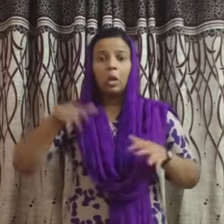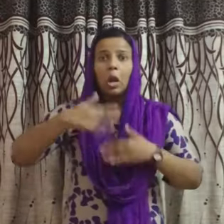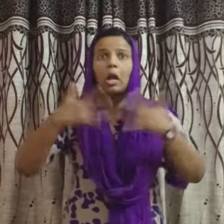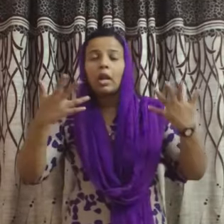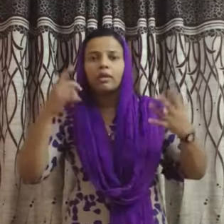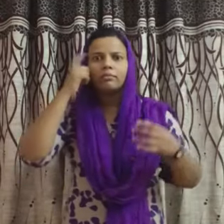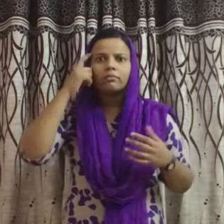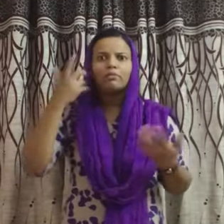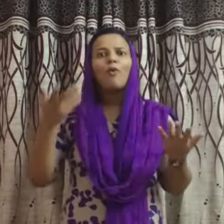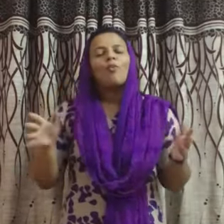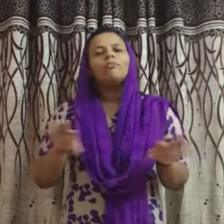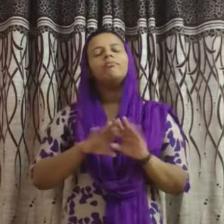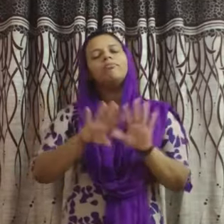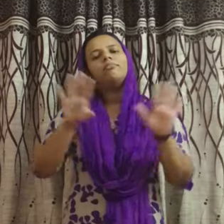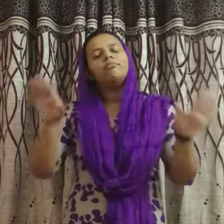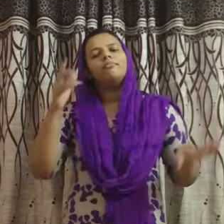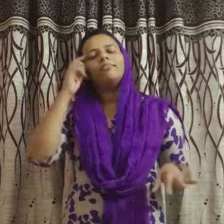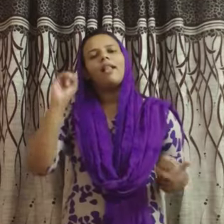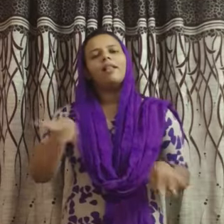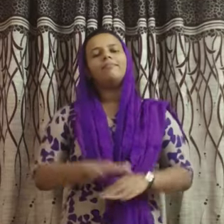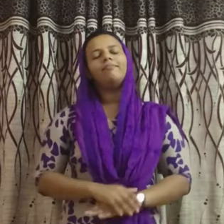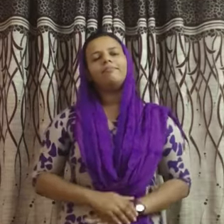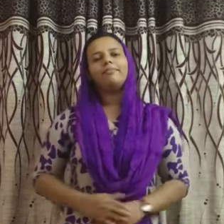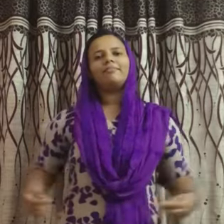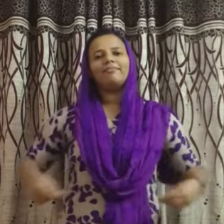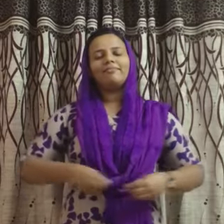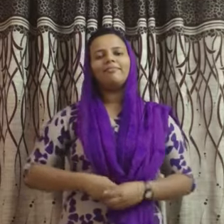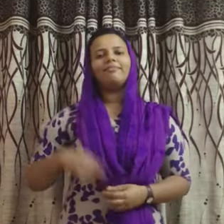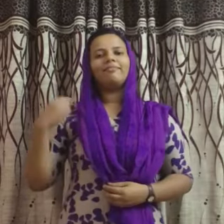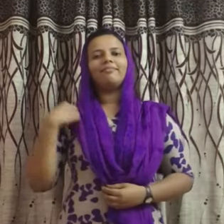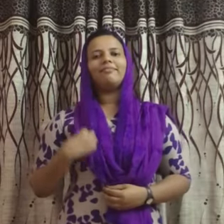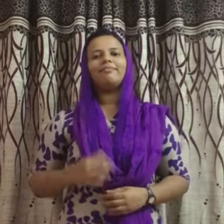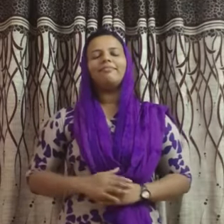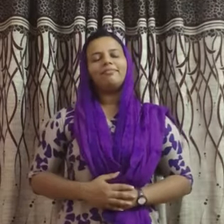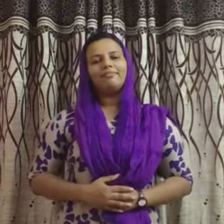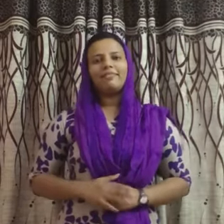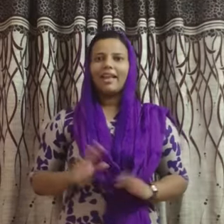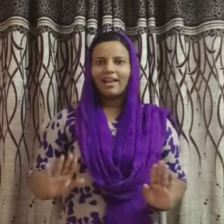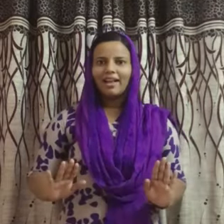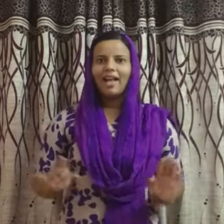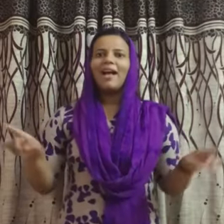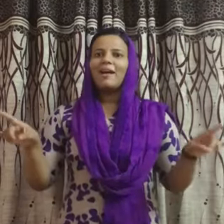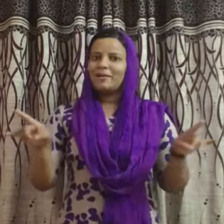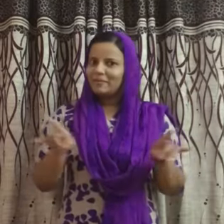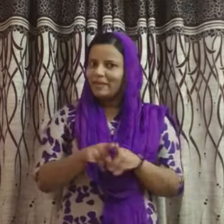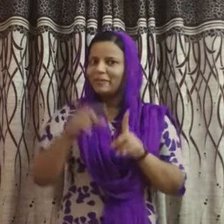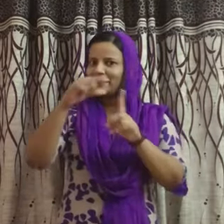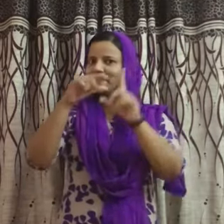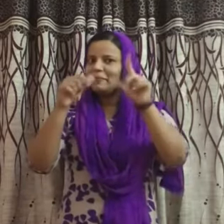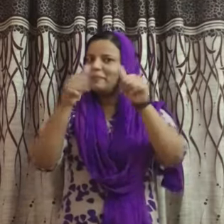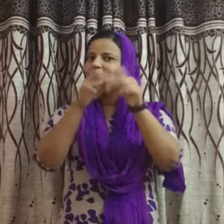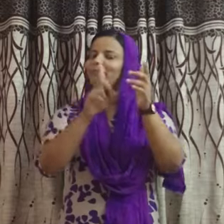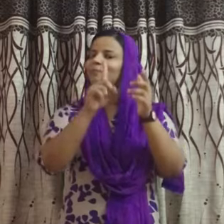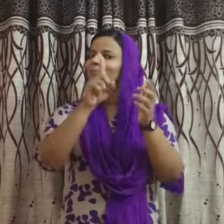പ്ലെയിനകത്ത് ഇരിക്കുന്നതിനകത്തോ ഒന്നും നമുക്ക് യാതൊരു സ്ട്രെയിനുമില്ല. എവറിതിങ് ടേക്കിംഗ് കെയർ ബൈ കരിയർ, പ്ലെയിനാണ് ചെയ്യുന്നത്. അതുപോലെ